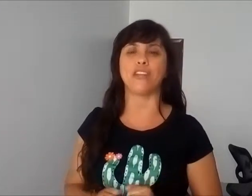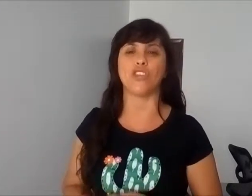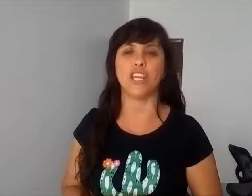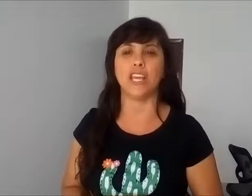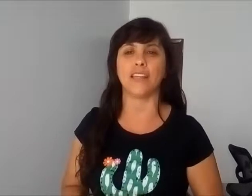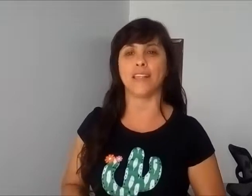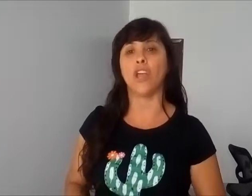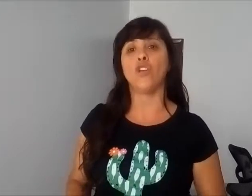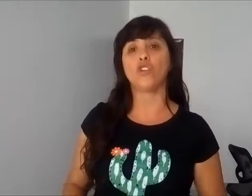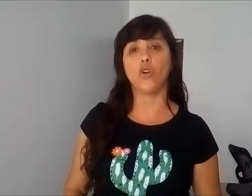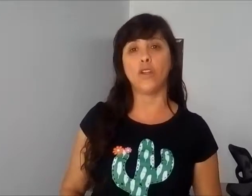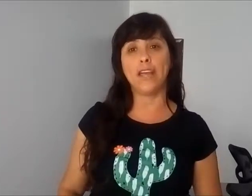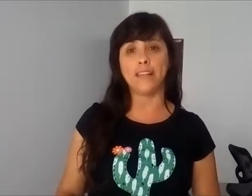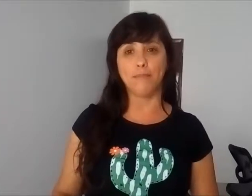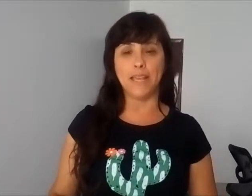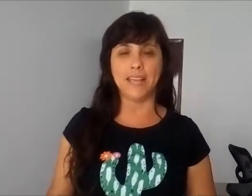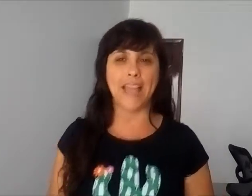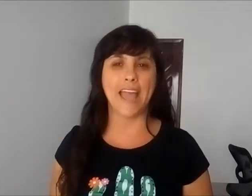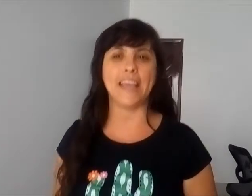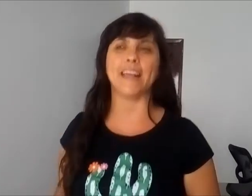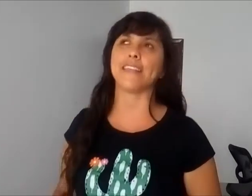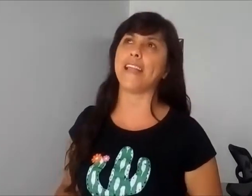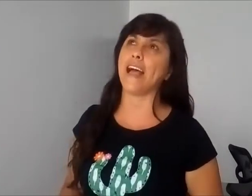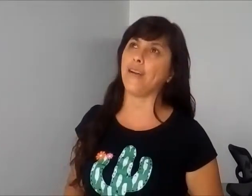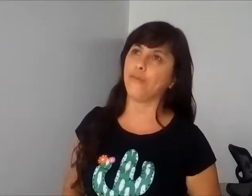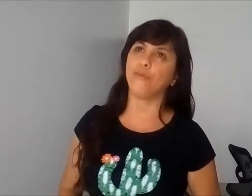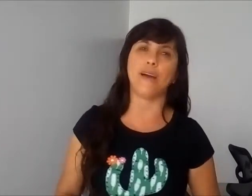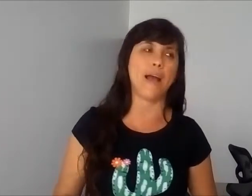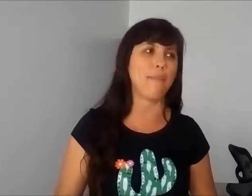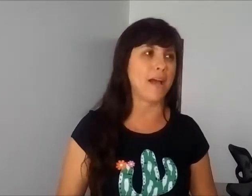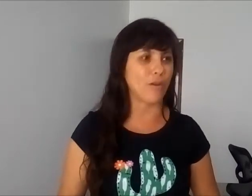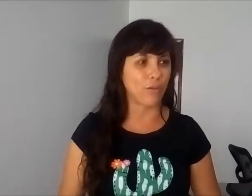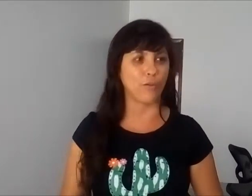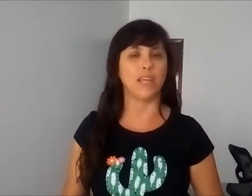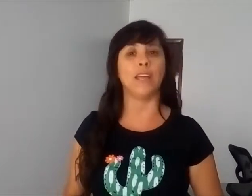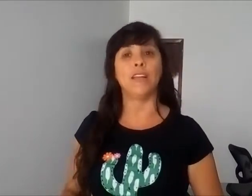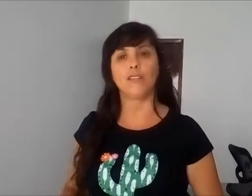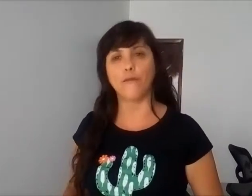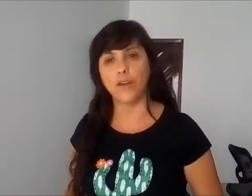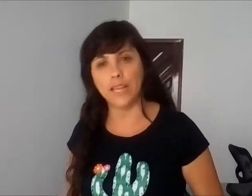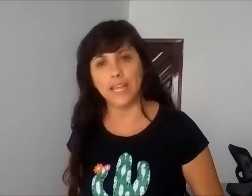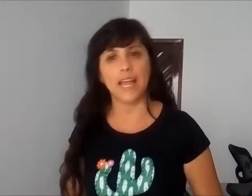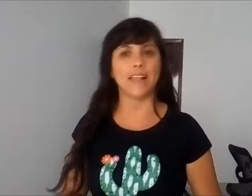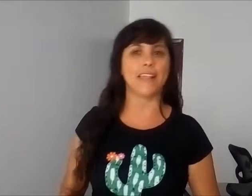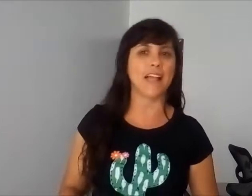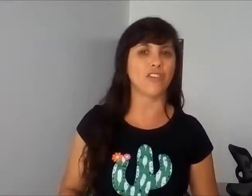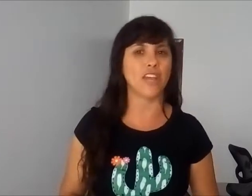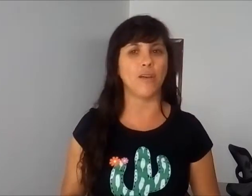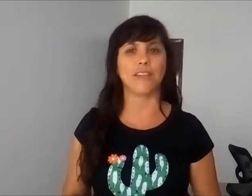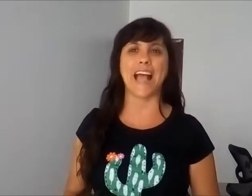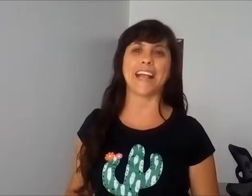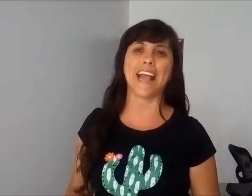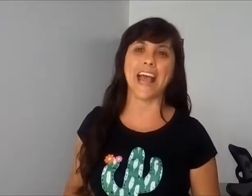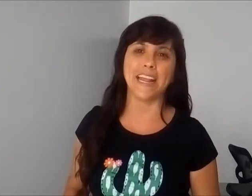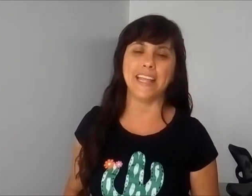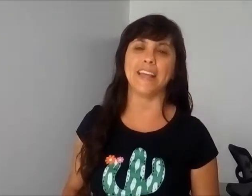dia jonas miquéias na 1a barco que sou maníaca chew na carinha